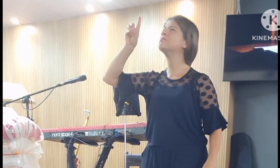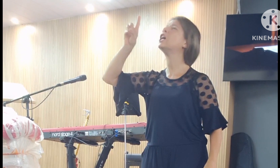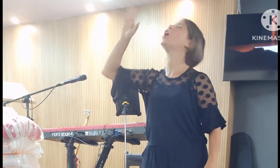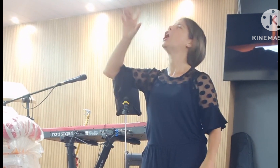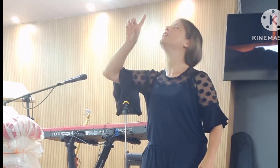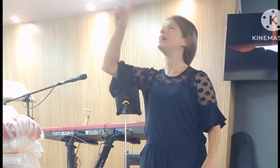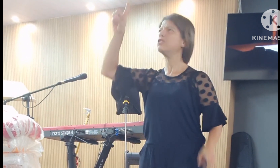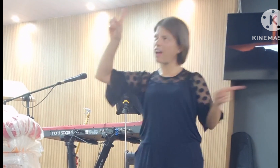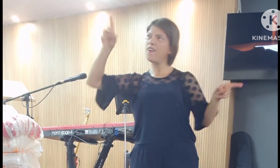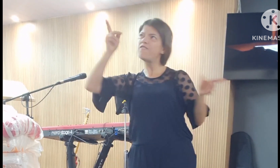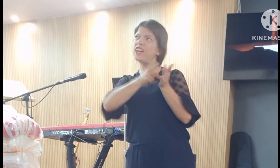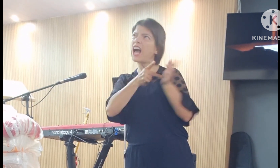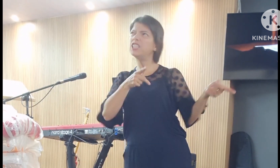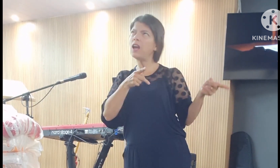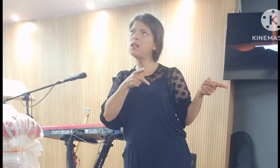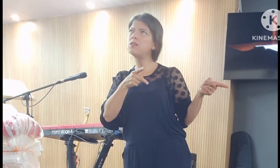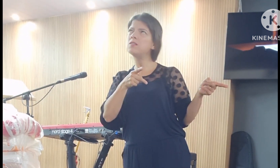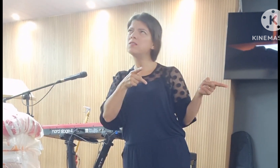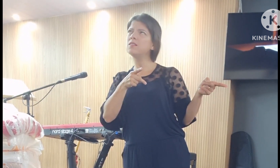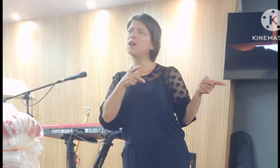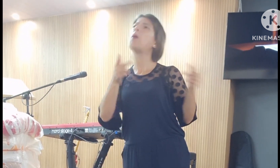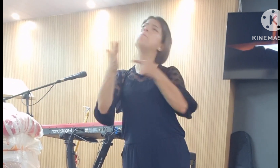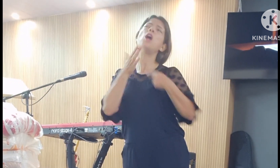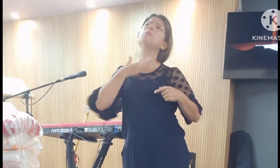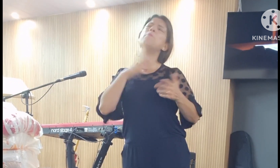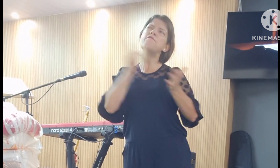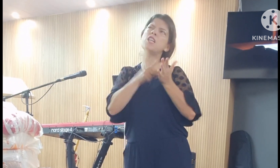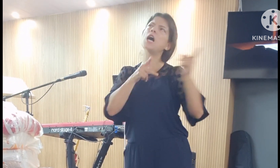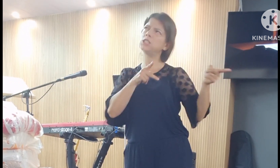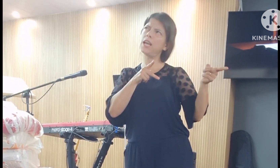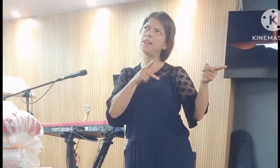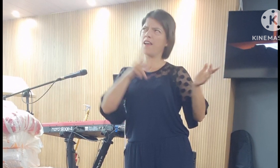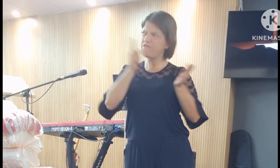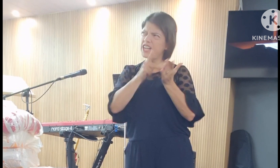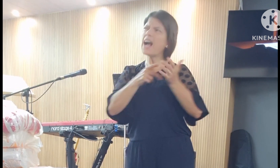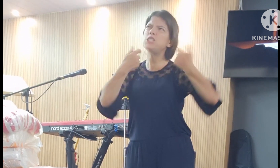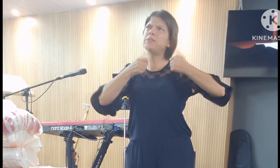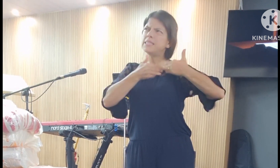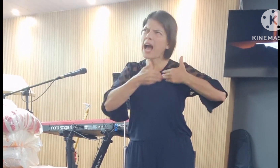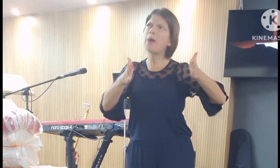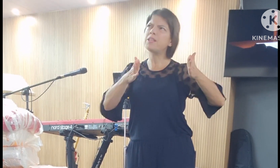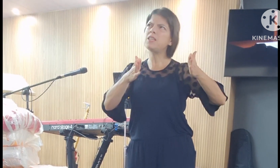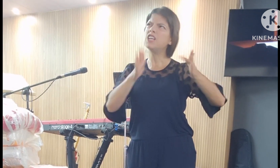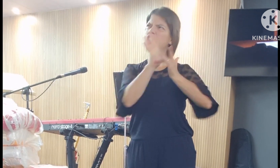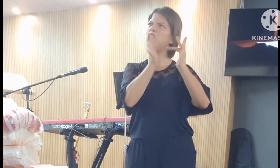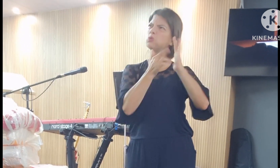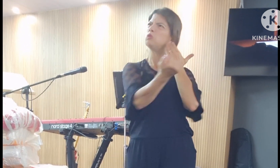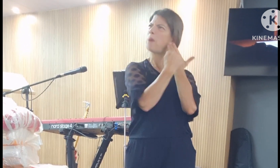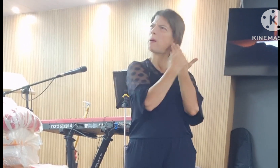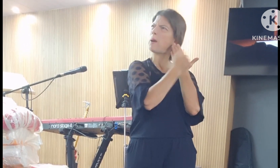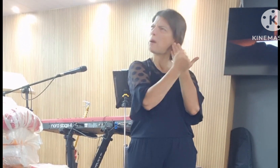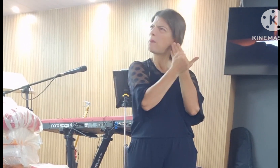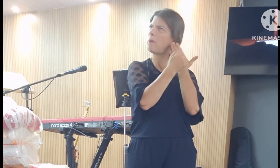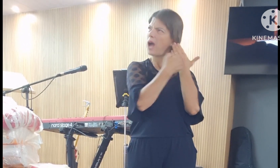se o que esse cara está falando é verdade, se o que essa palavra está dizendo é verdade, então me mostra, porque eu quero